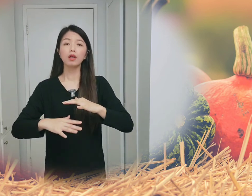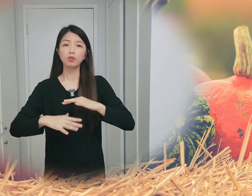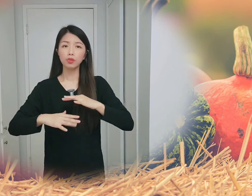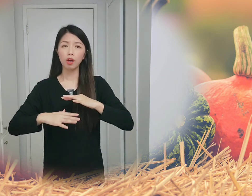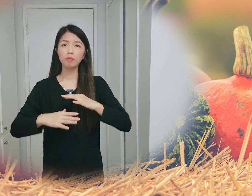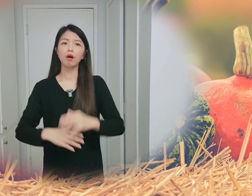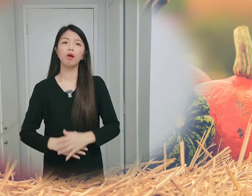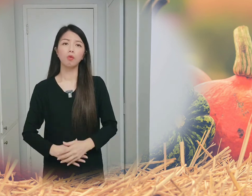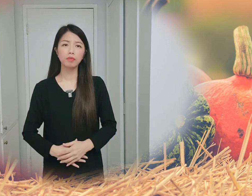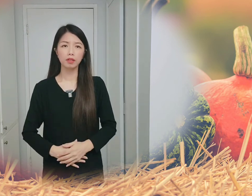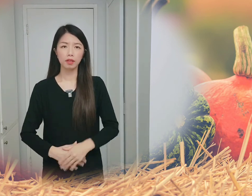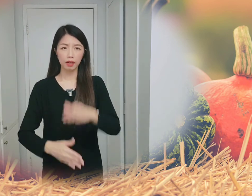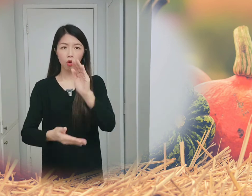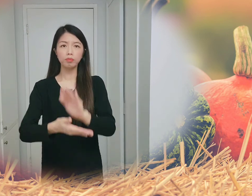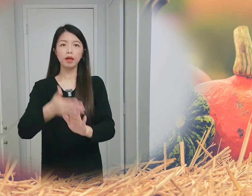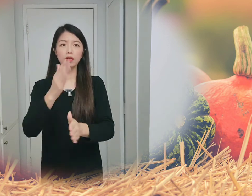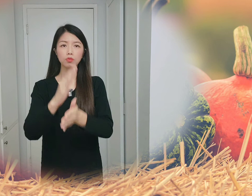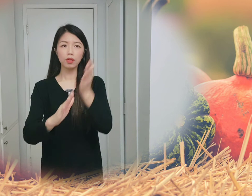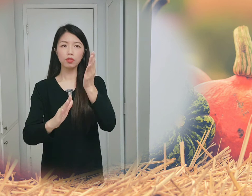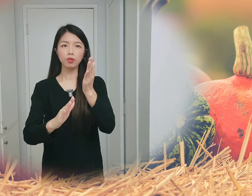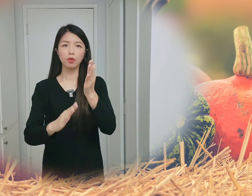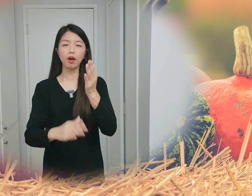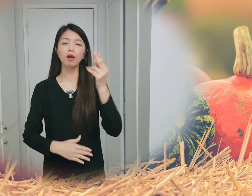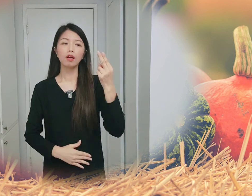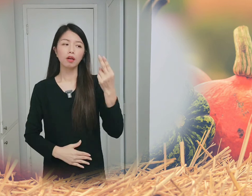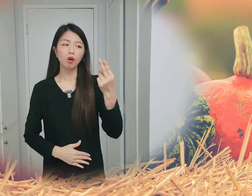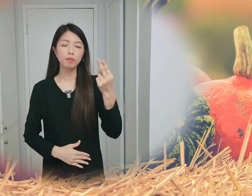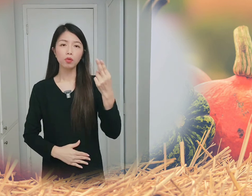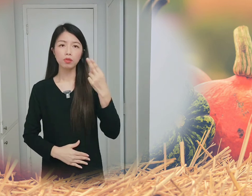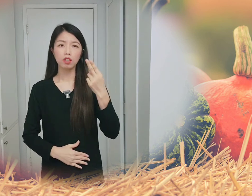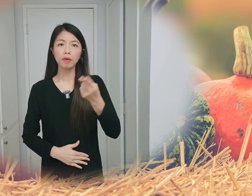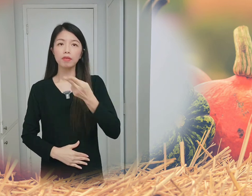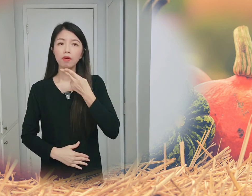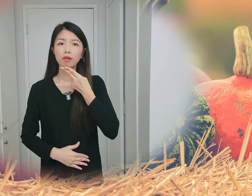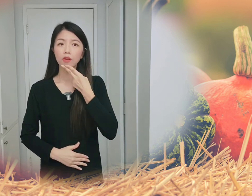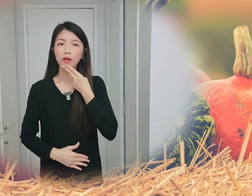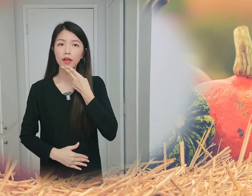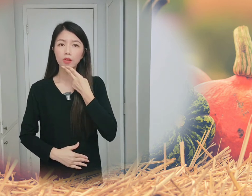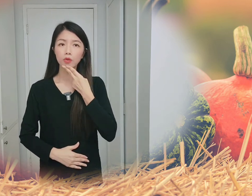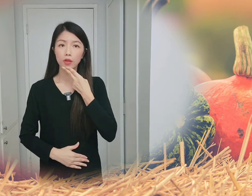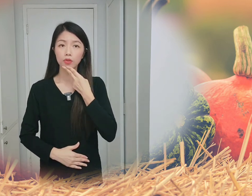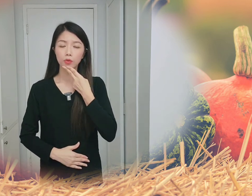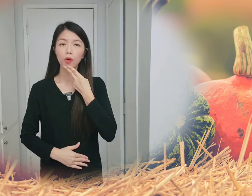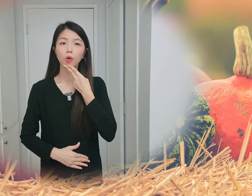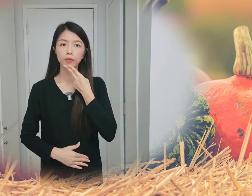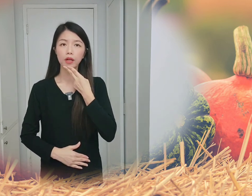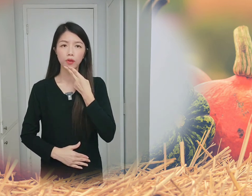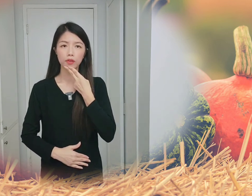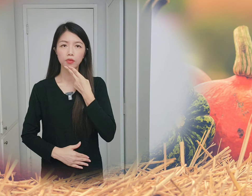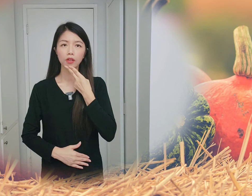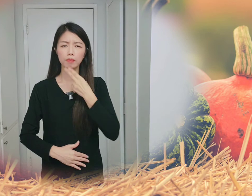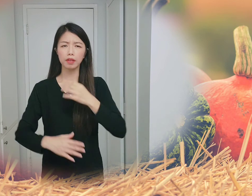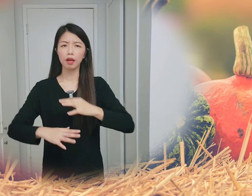두렵다. 두려움 없는, 아까 없다 수어 해주셔도 되고요. 검지하고 중지를 펴서 턱에 사선으로 대주셔도